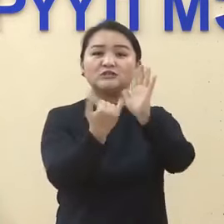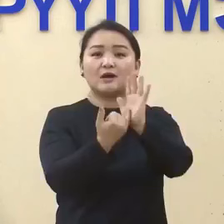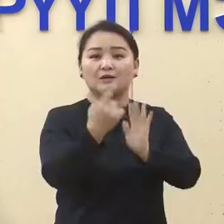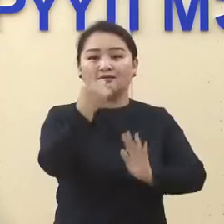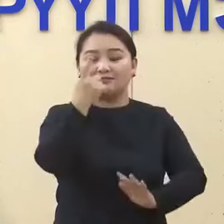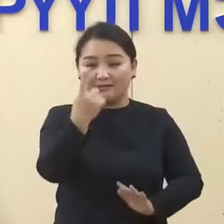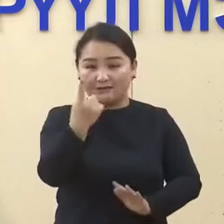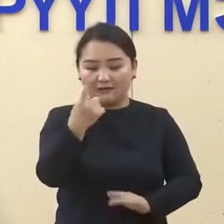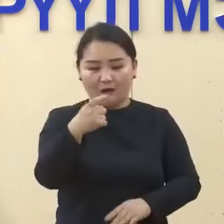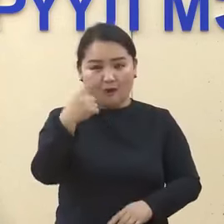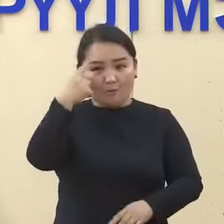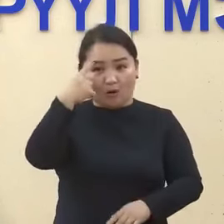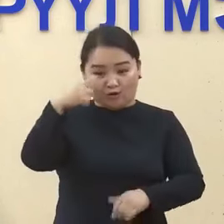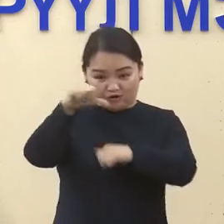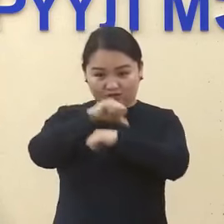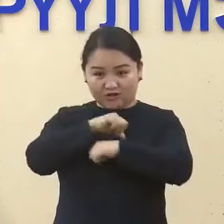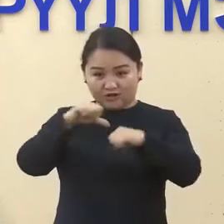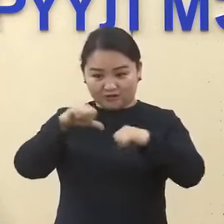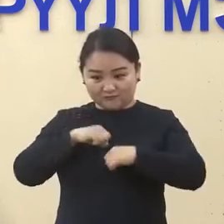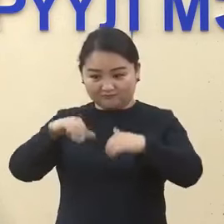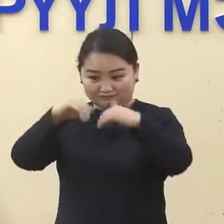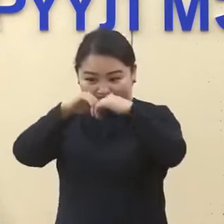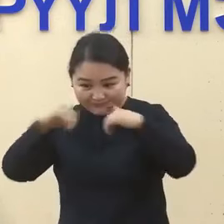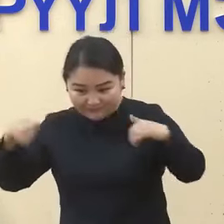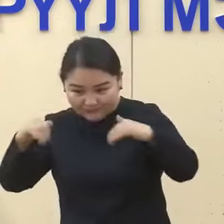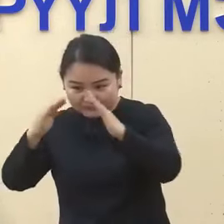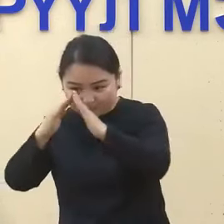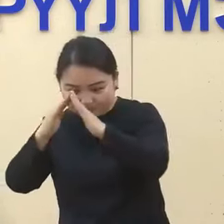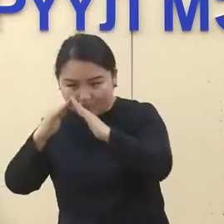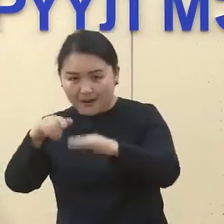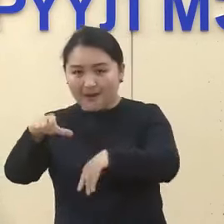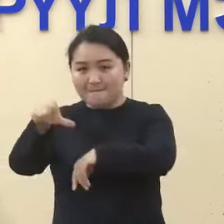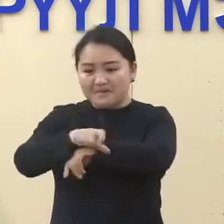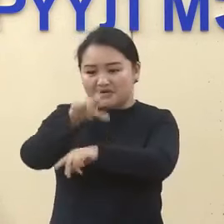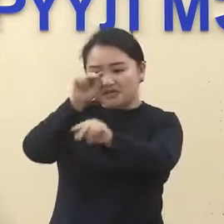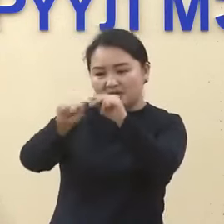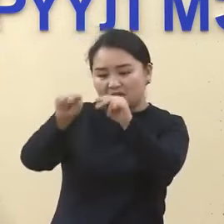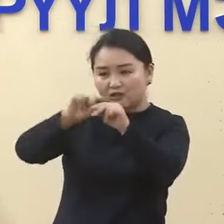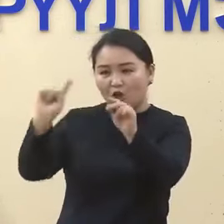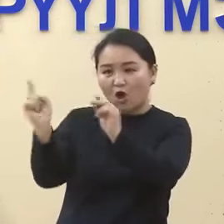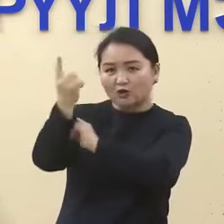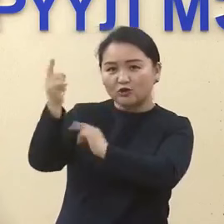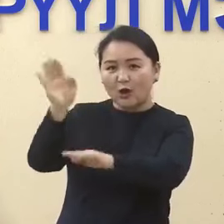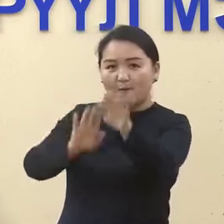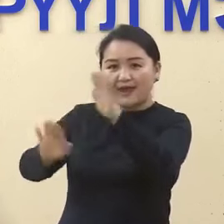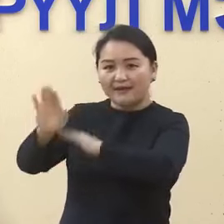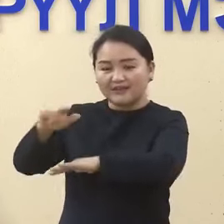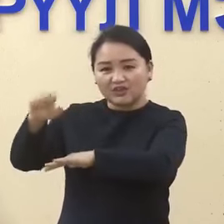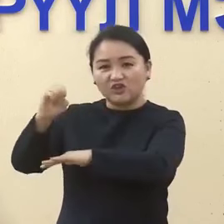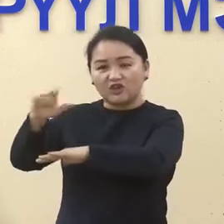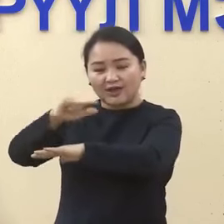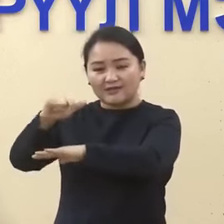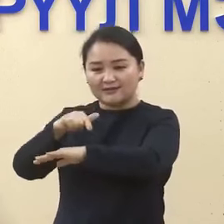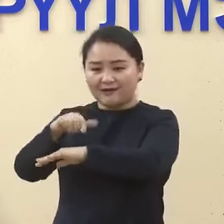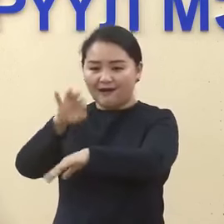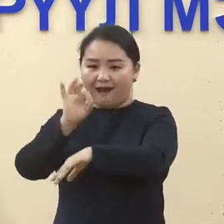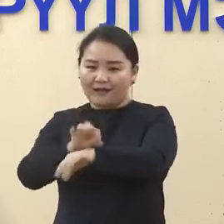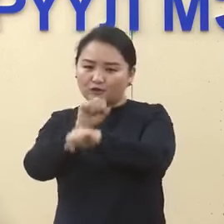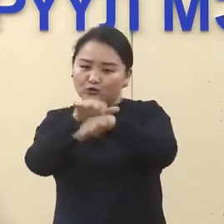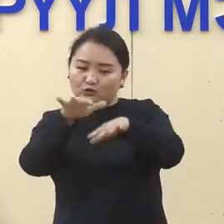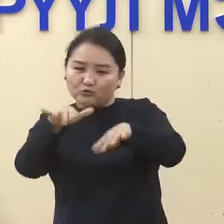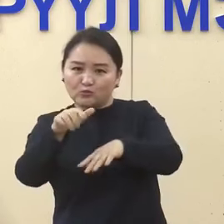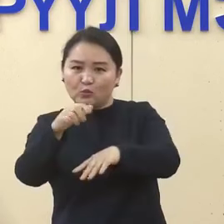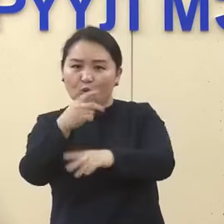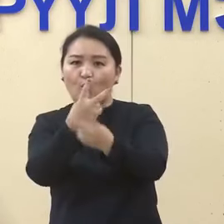261 Монгол иргэнээ бол тусгаарлах арга хэмжээг бол мэрэгжлийн хяналт онцгой байдлын ерөнхий газар халдвар төвчин судлын үндэсний төв